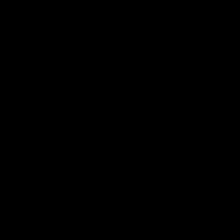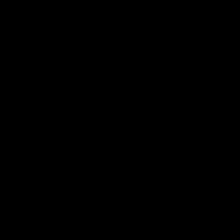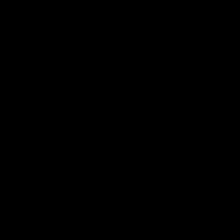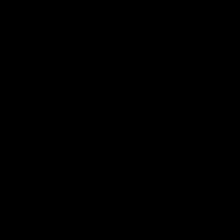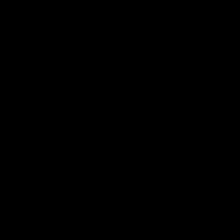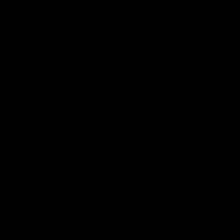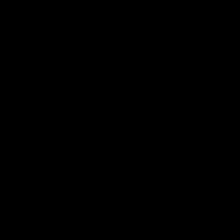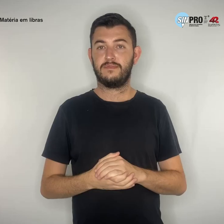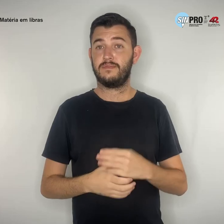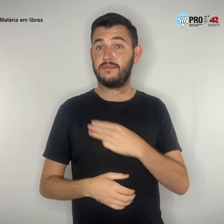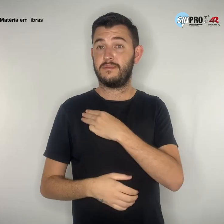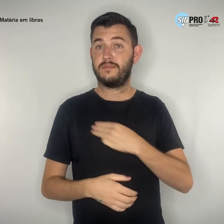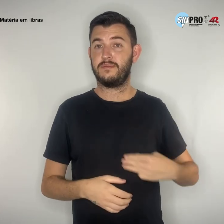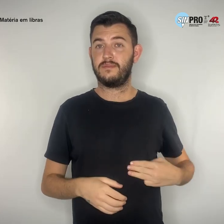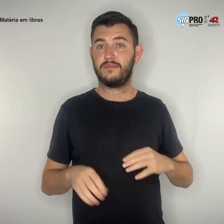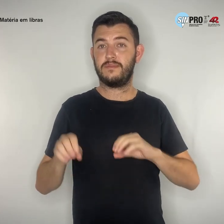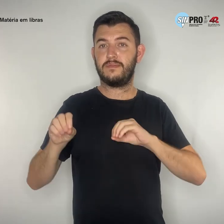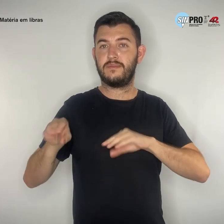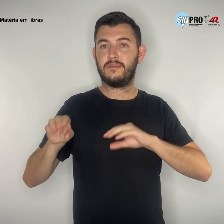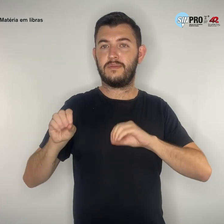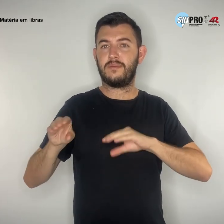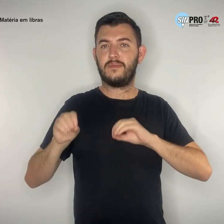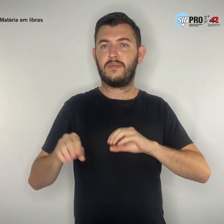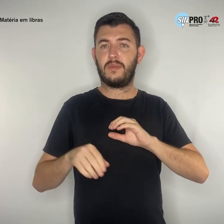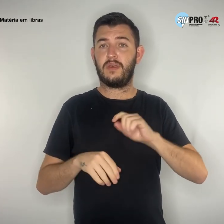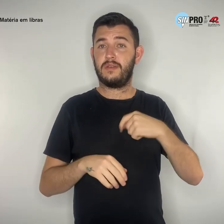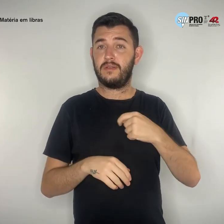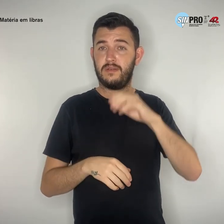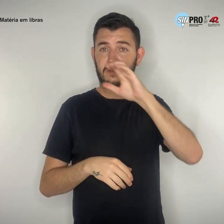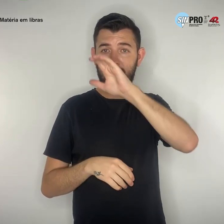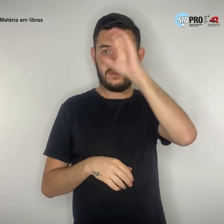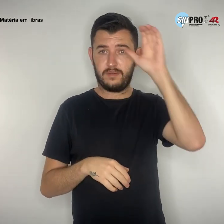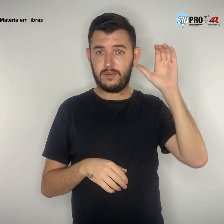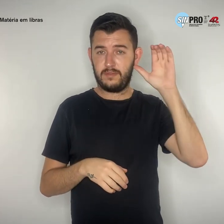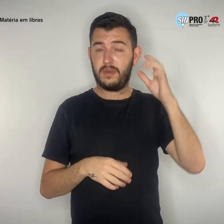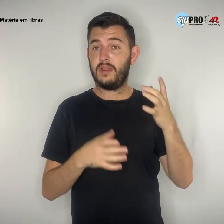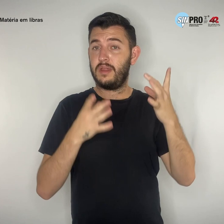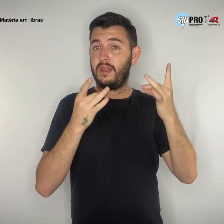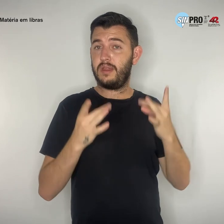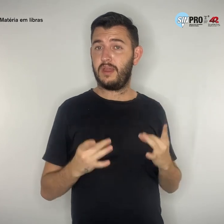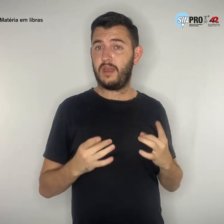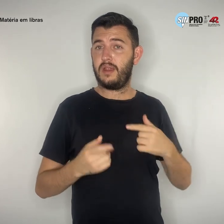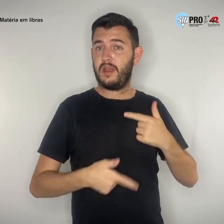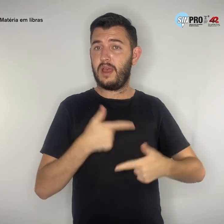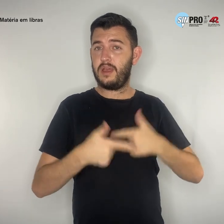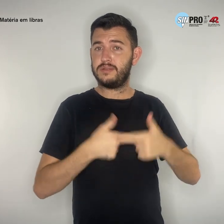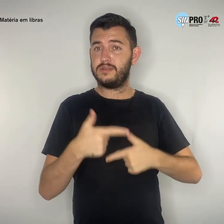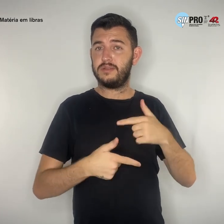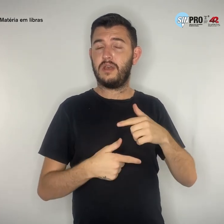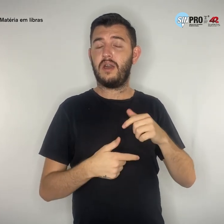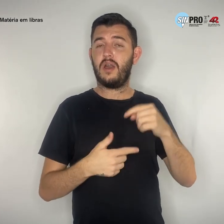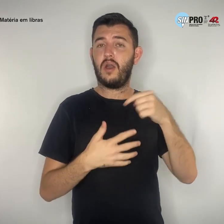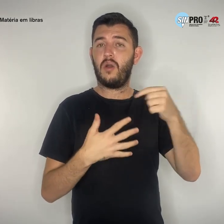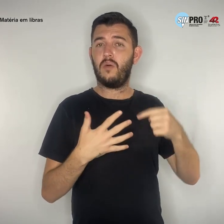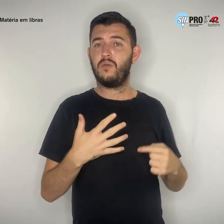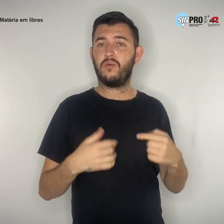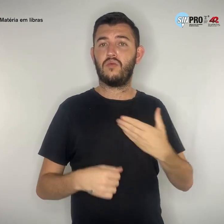Ministro da Educação, Camilo Santana, detalha ações do governo em audiência na Câmara.